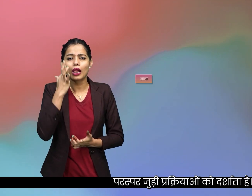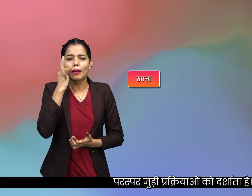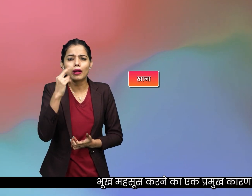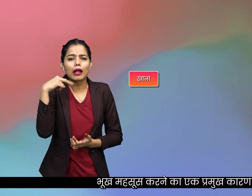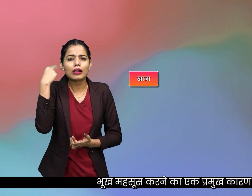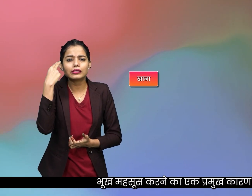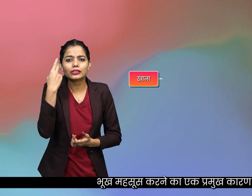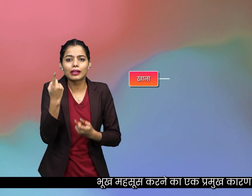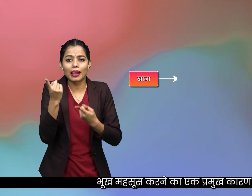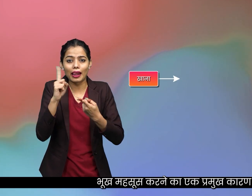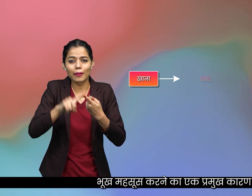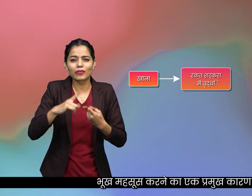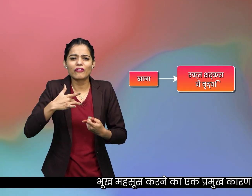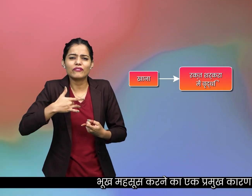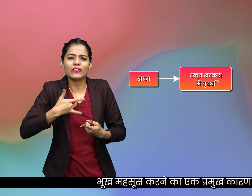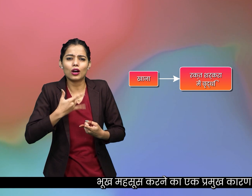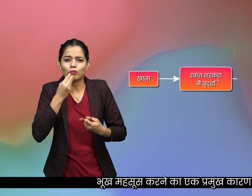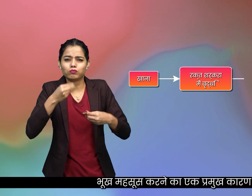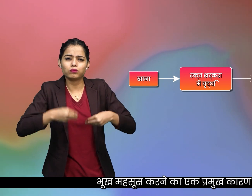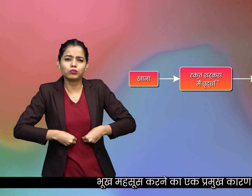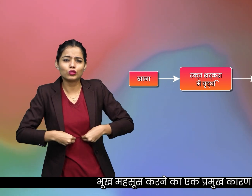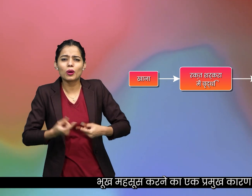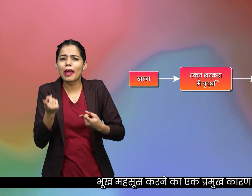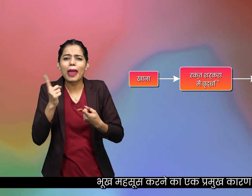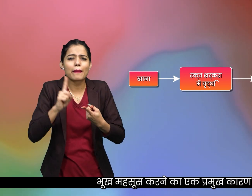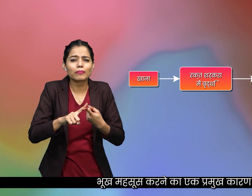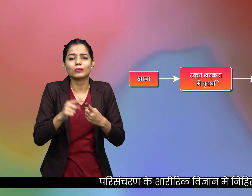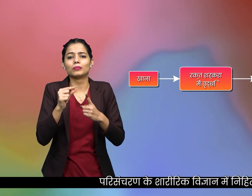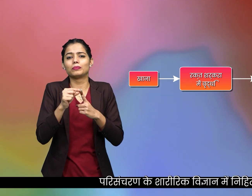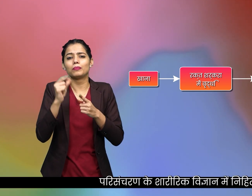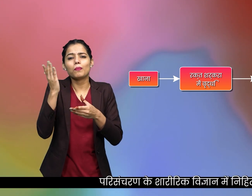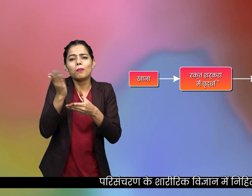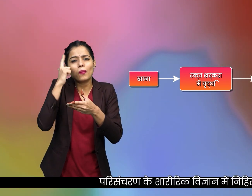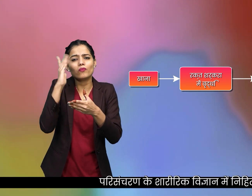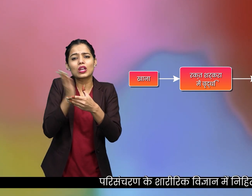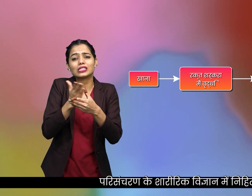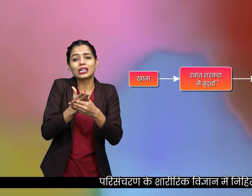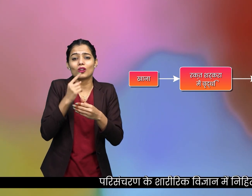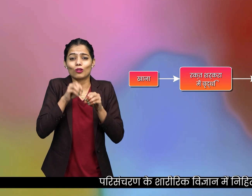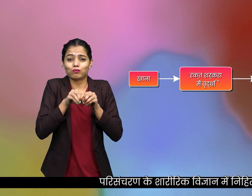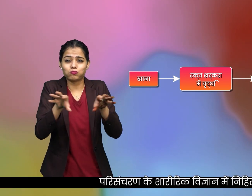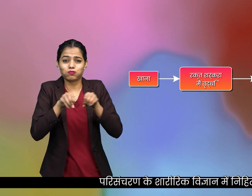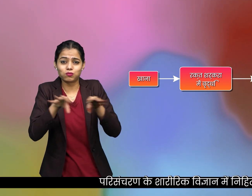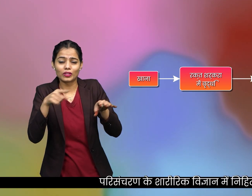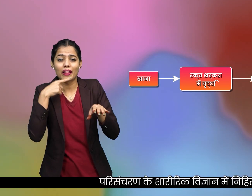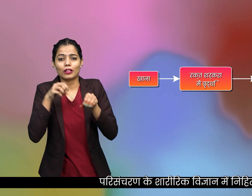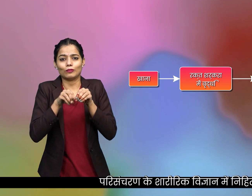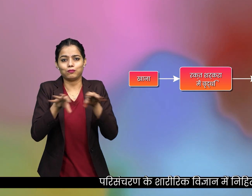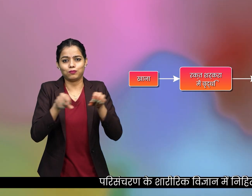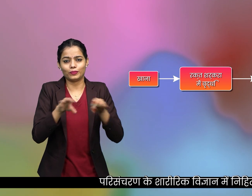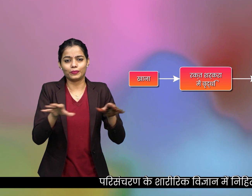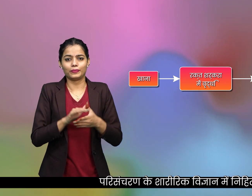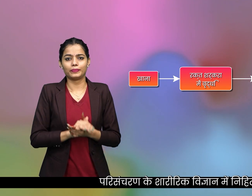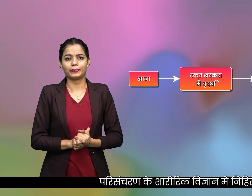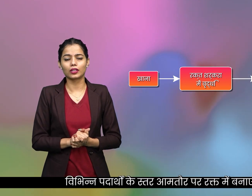है। भूख महसूस करने का एक प्रमुख कारण रक्त परिसंचरण के शारीरिक विज्ञान में